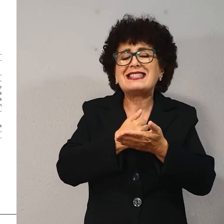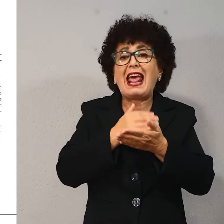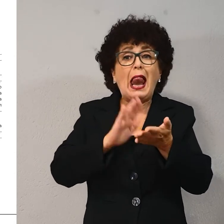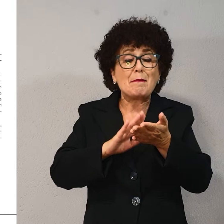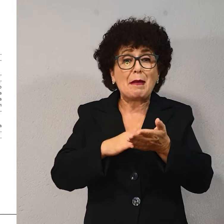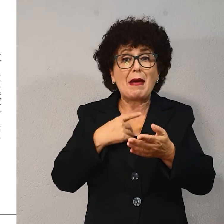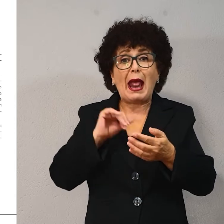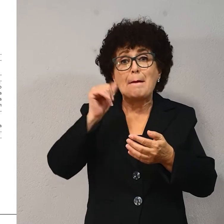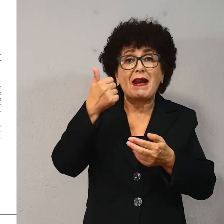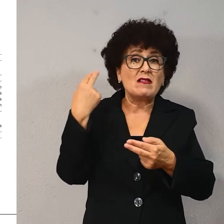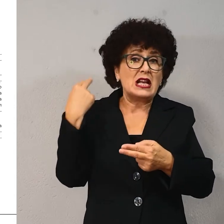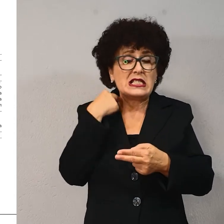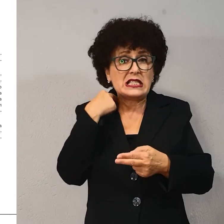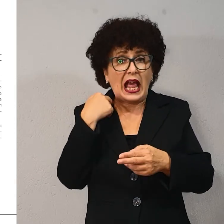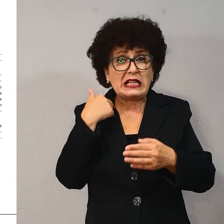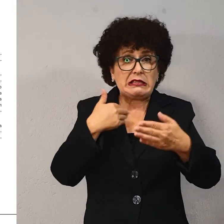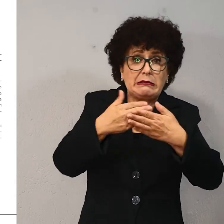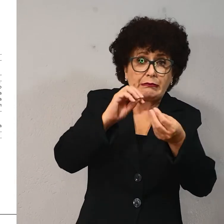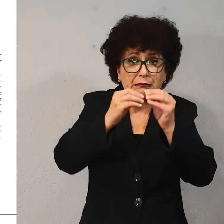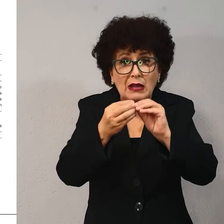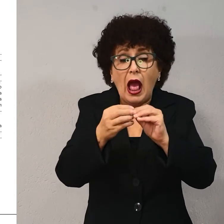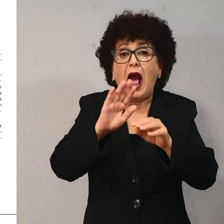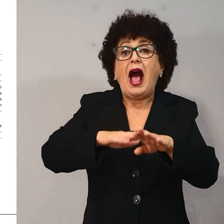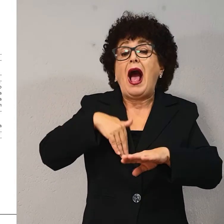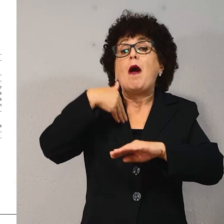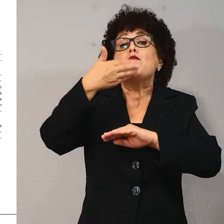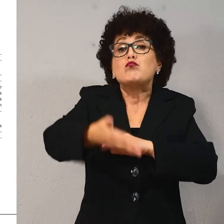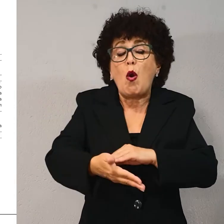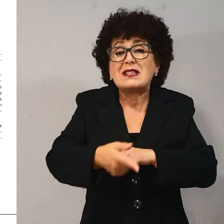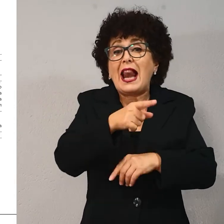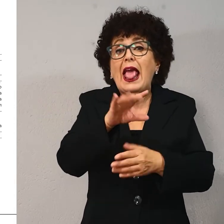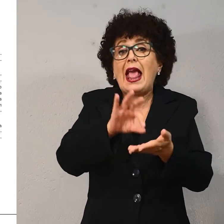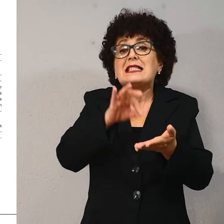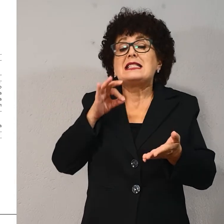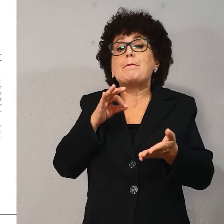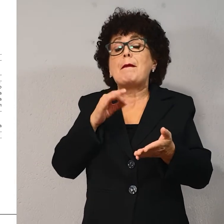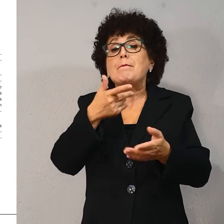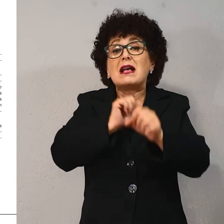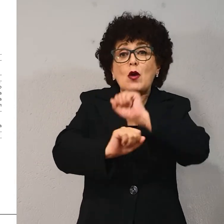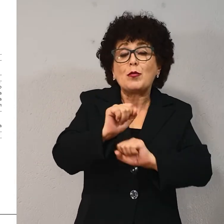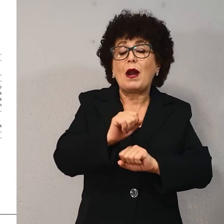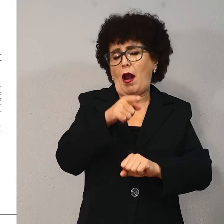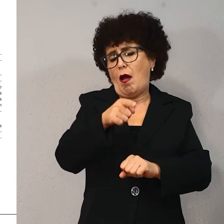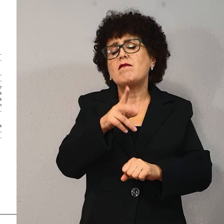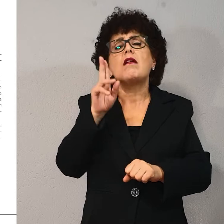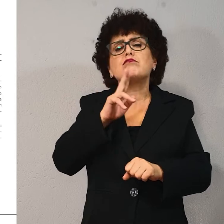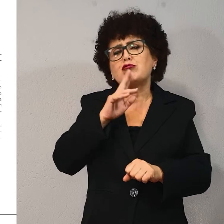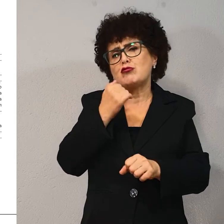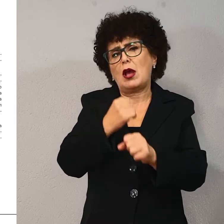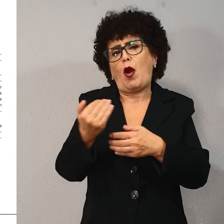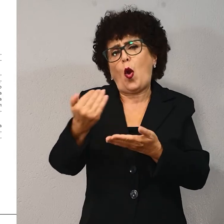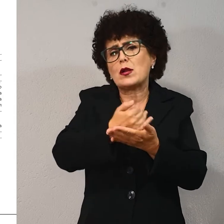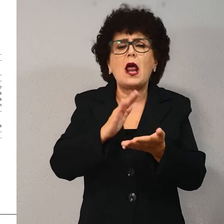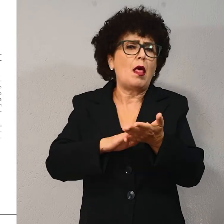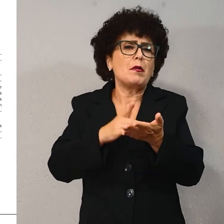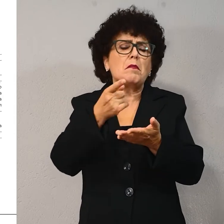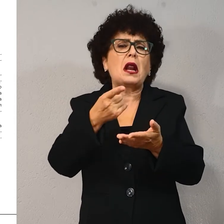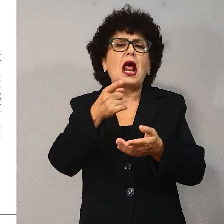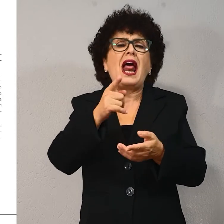незаштитен однос – е резервен метод на контрацепција. Вообичаено се користи доколку сакаш да